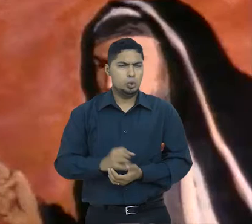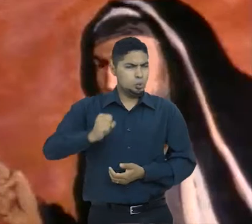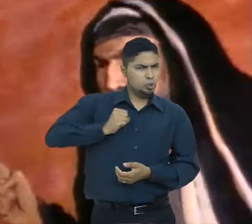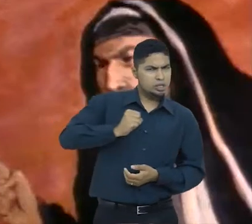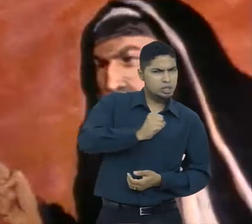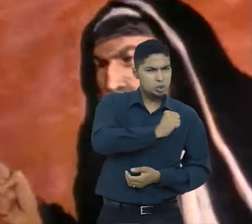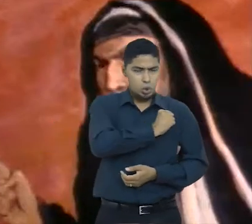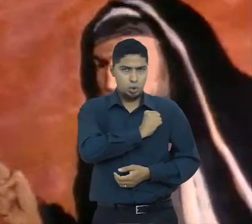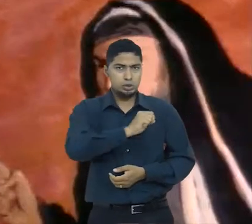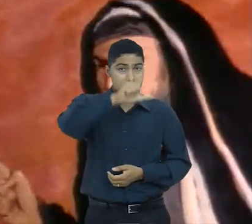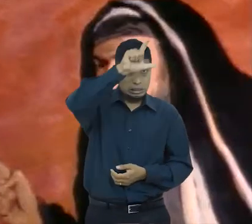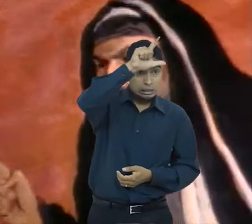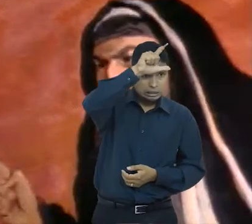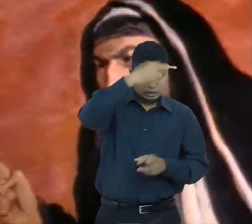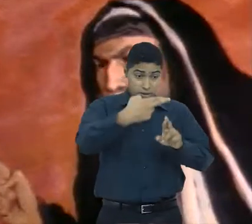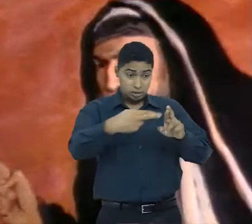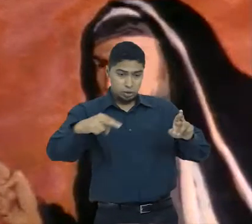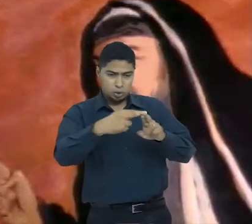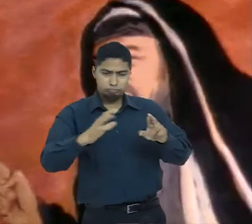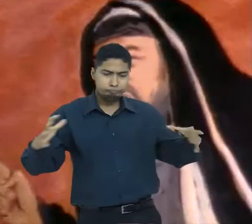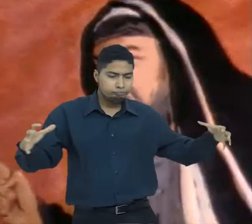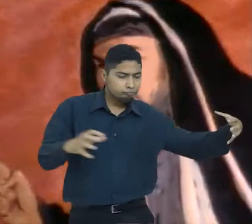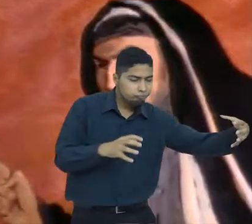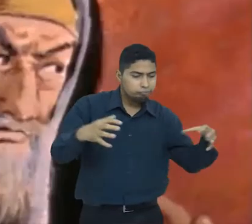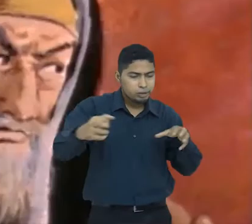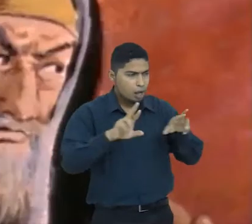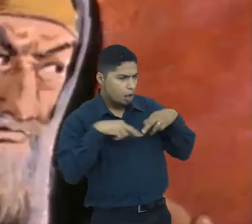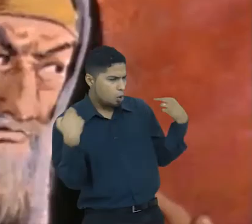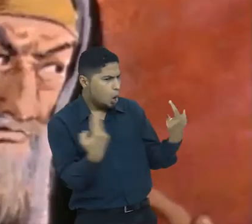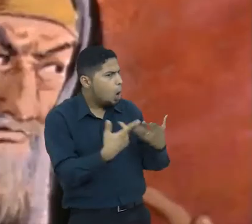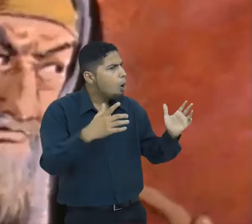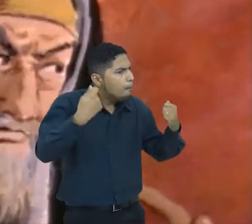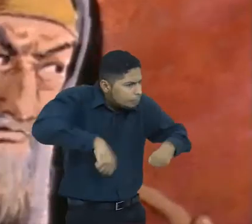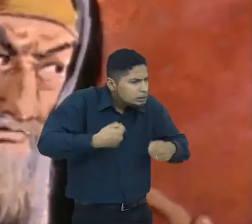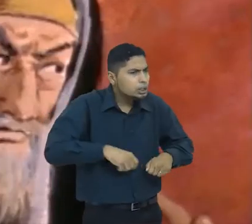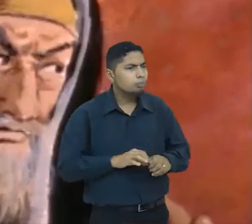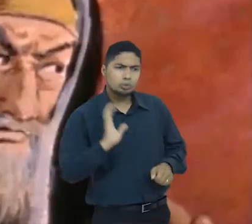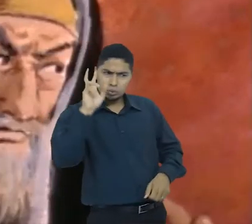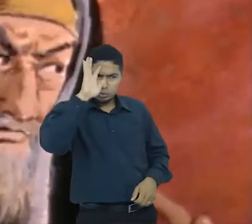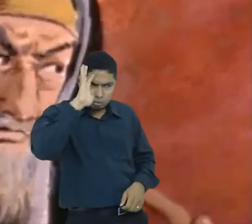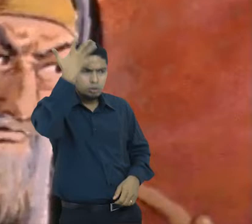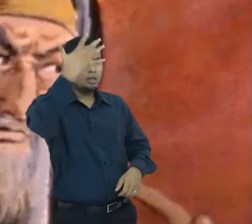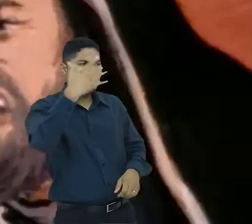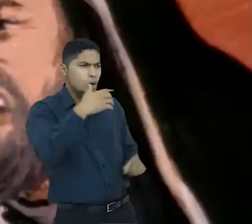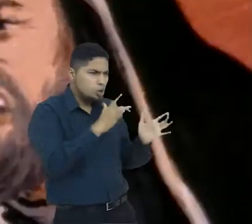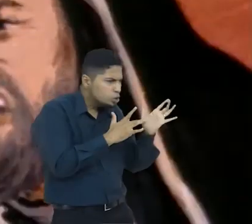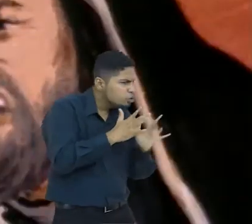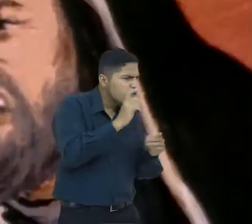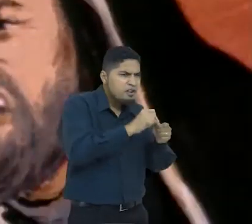Os principais sacerdotes e alguns líderes religiosos reuniram-se para conversar. Olha, temos que agir. Este homem está fazendo muitos milagres.